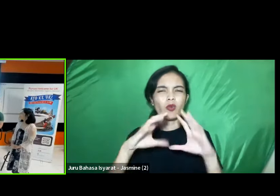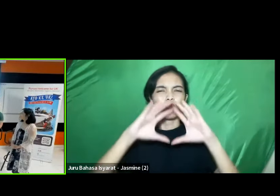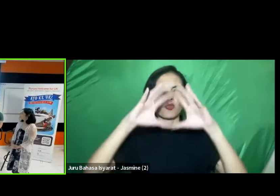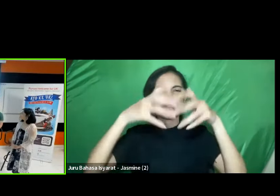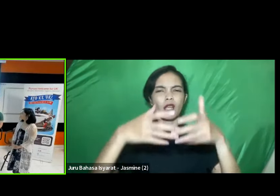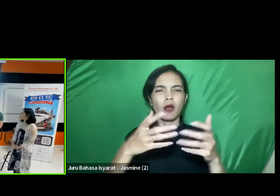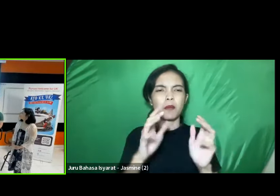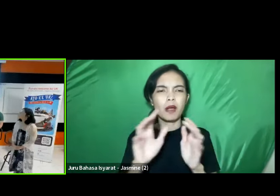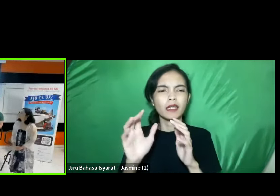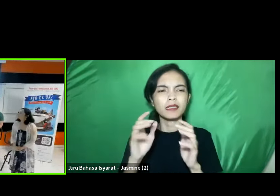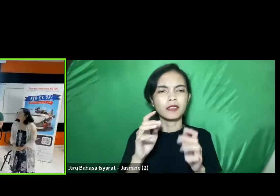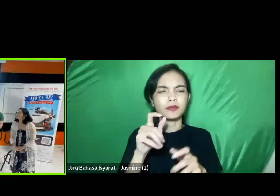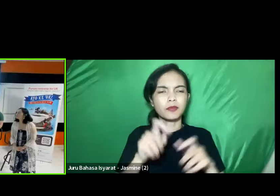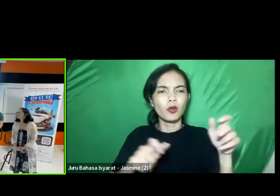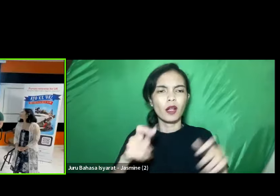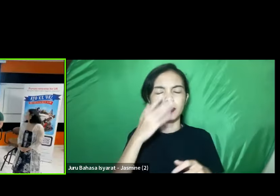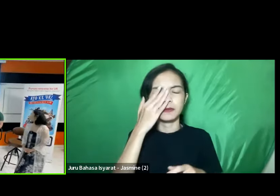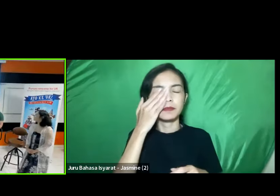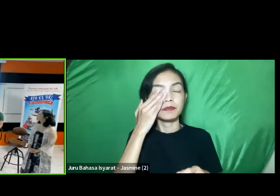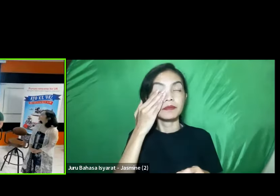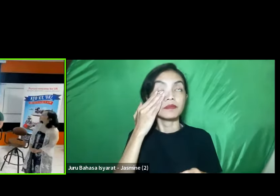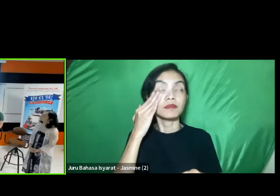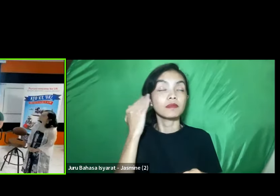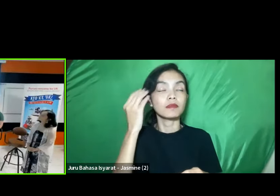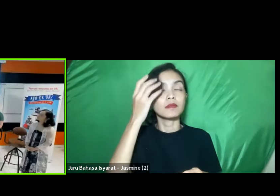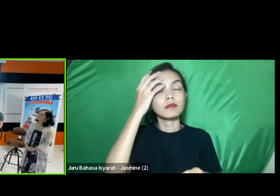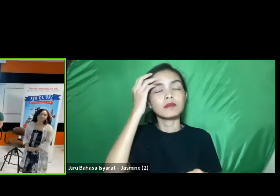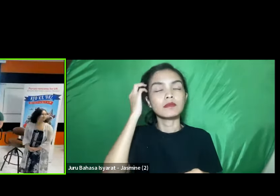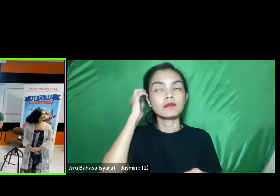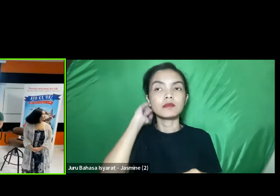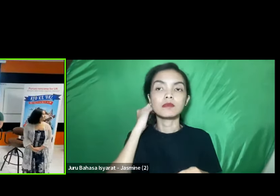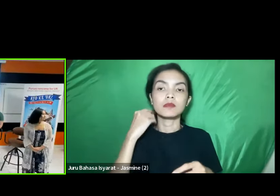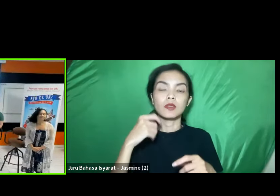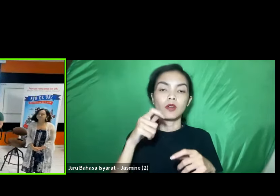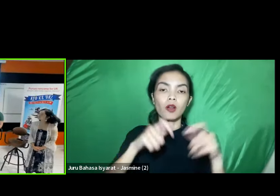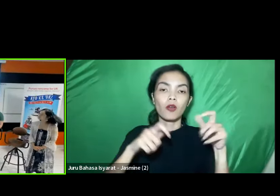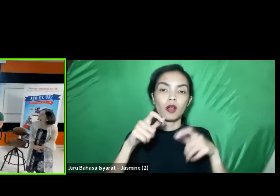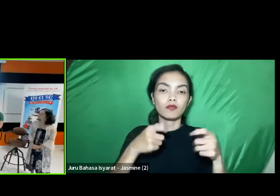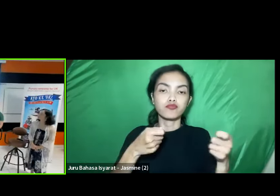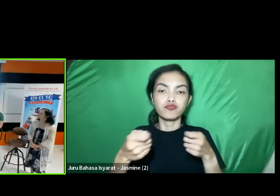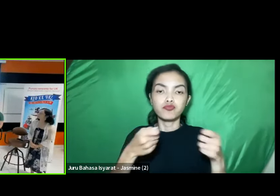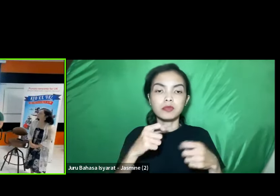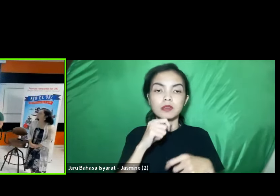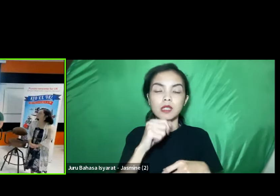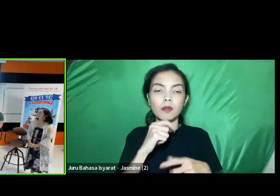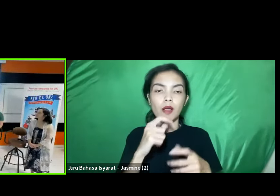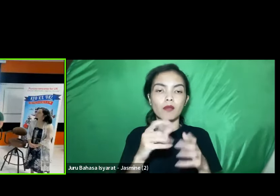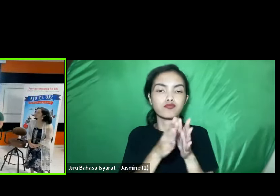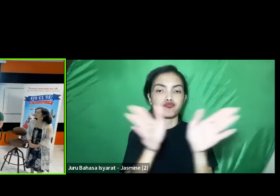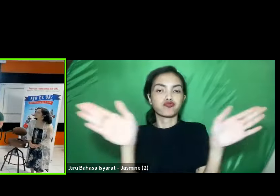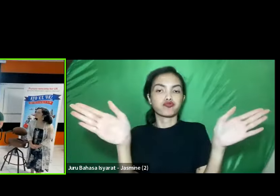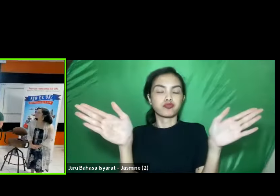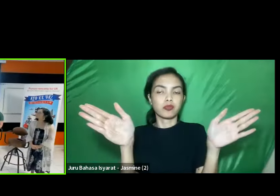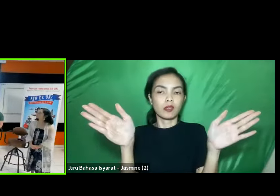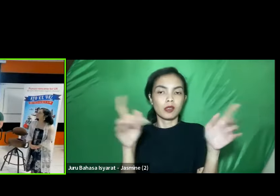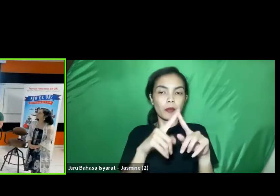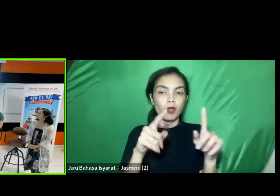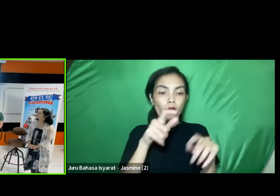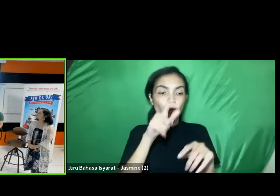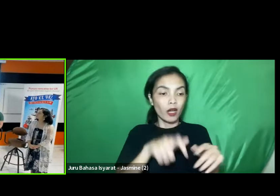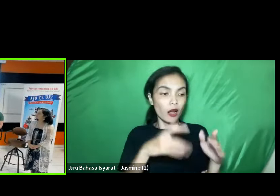banyak yangendalikan dunia janganangan generalis tapi bukan berarti